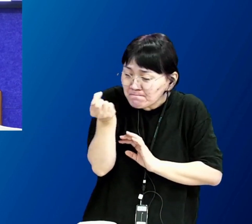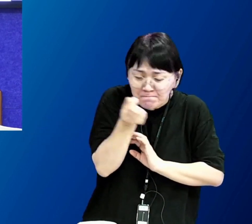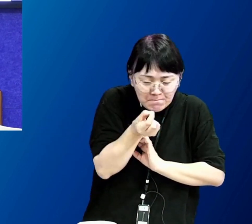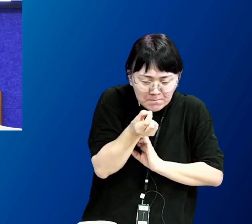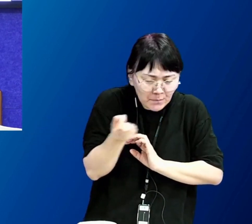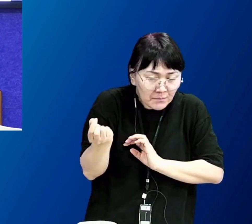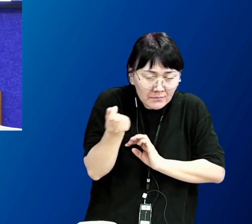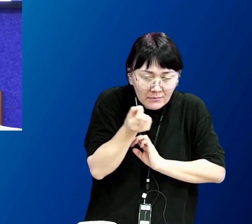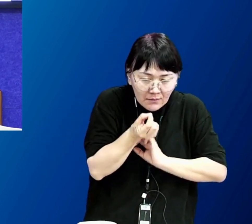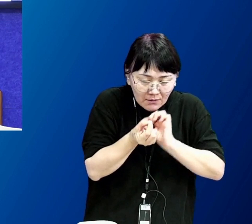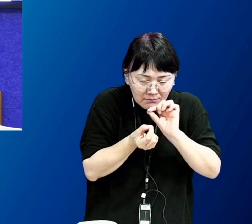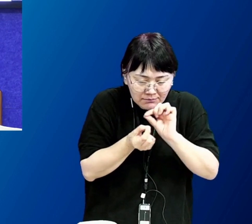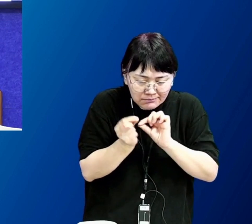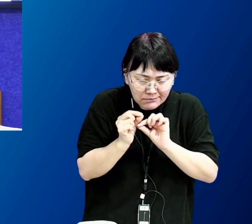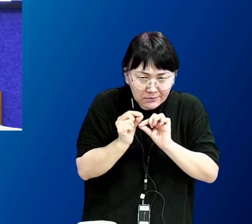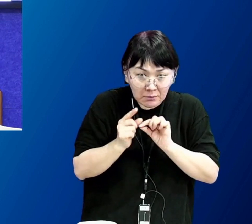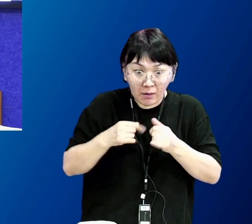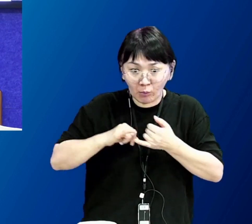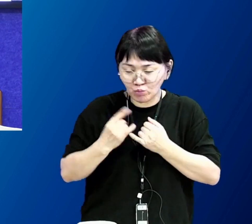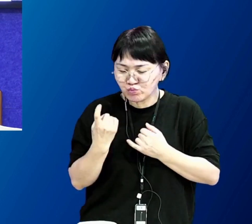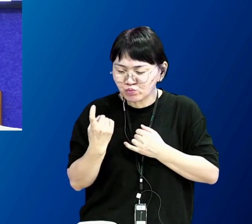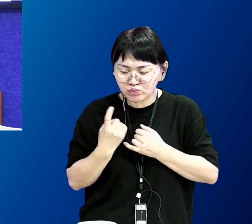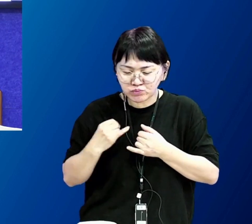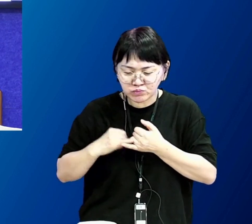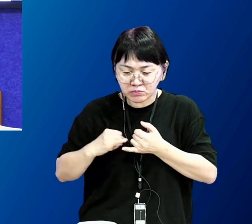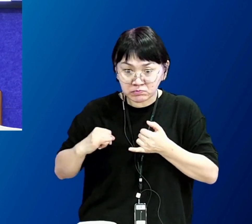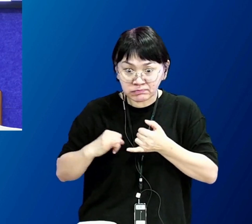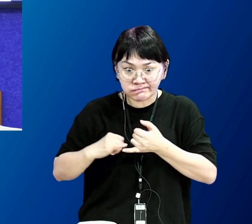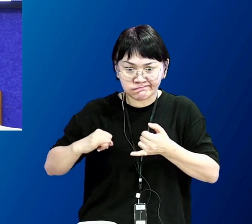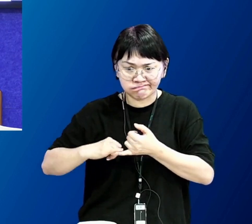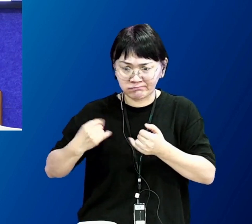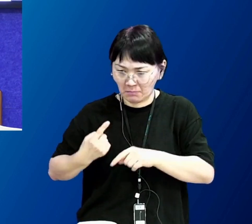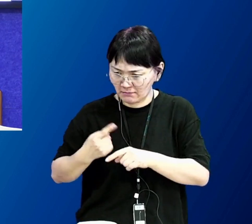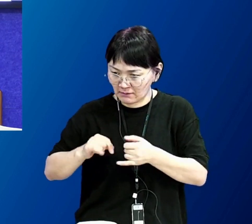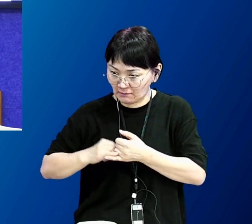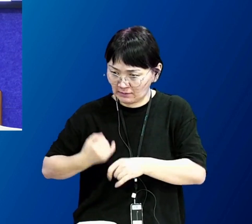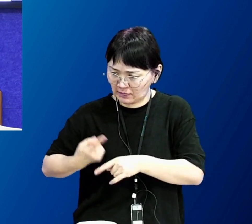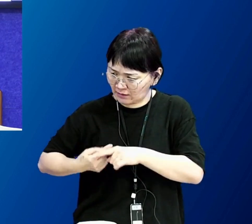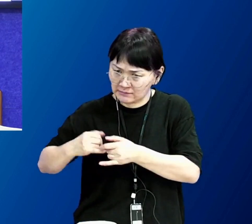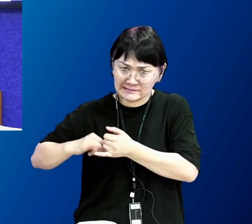багагаар өшөөлөн ихнэрүүдтэй болоод. Энэ шунал нь өшөөлөө томрсон биз?